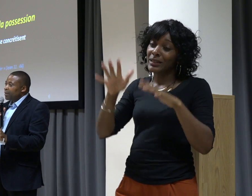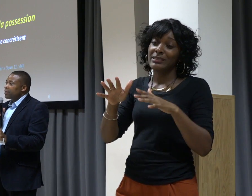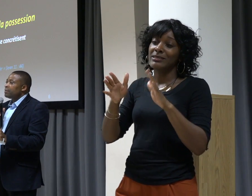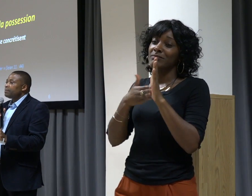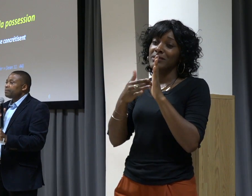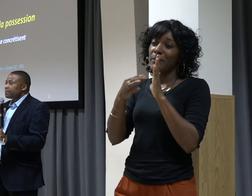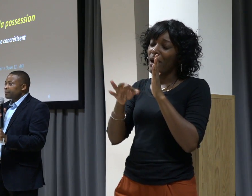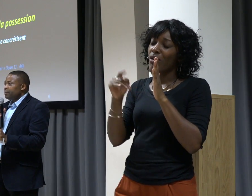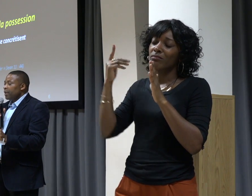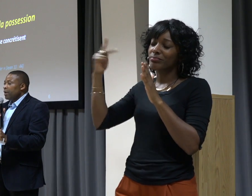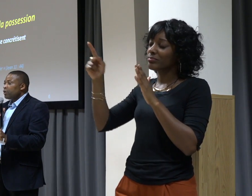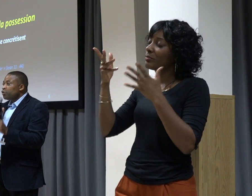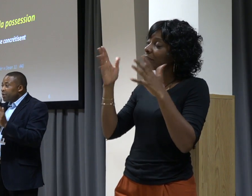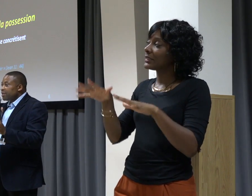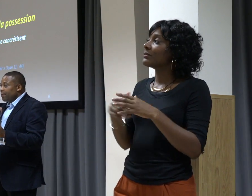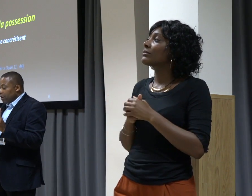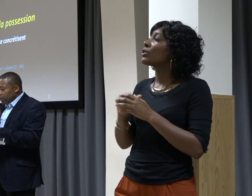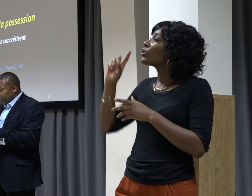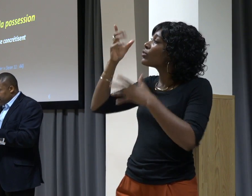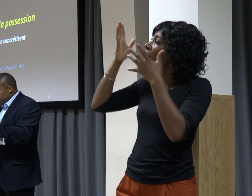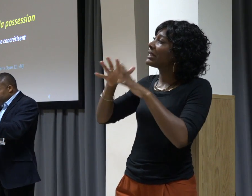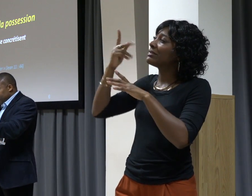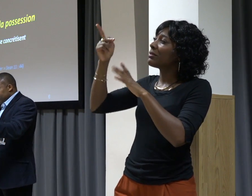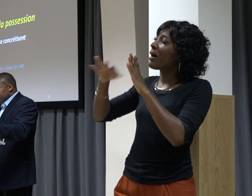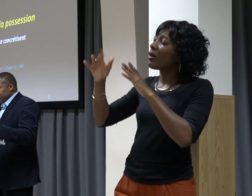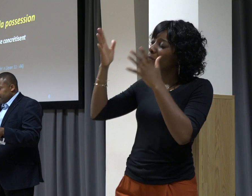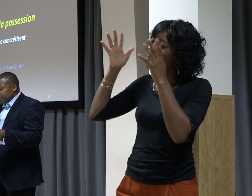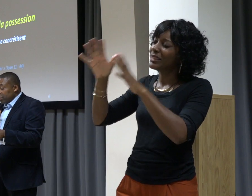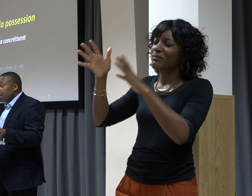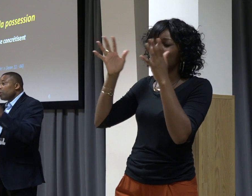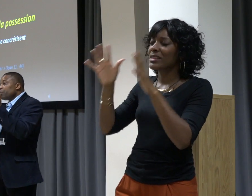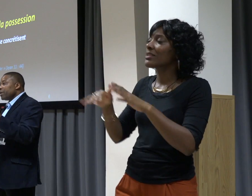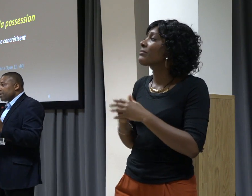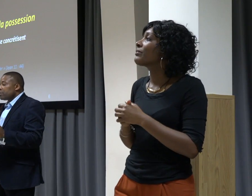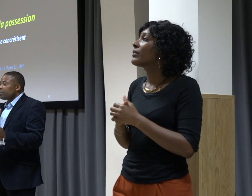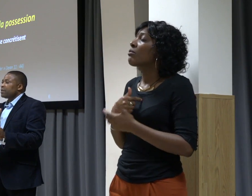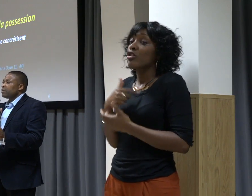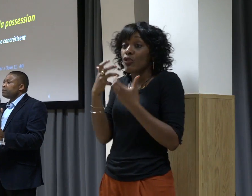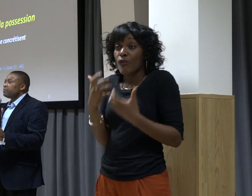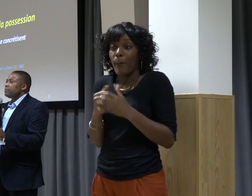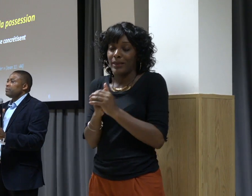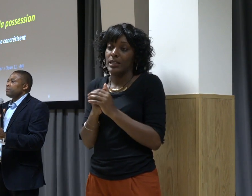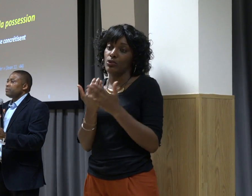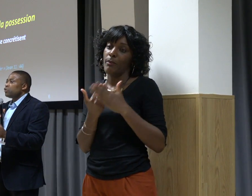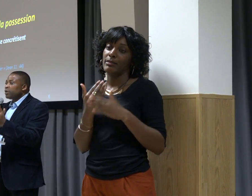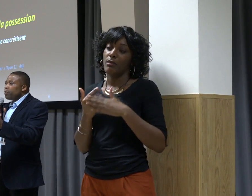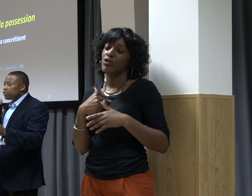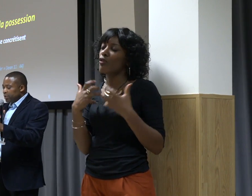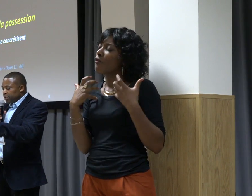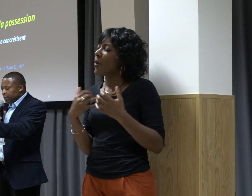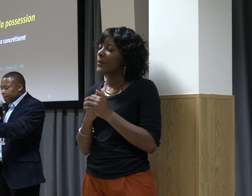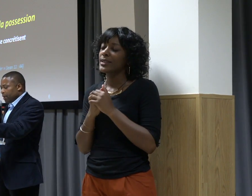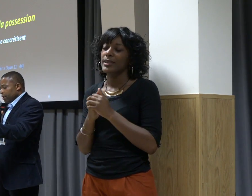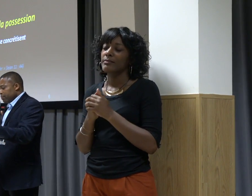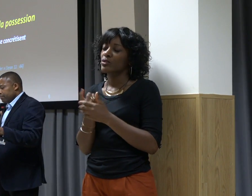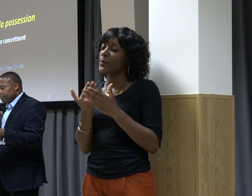ce matin. Que Dieu bénisse sa parole et j'ai à cœur de prier ce matin, de donner